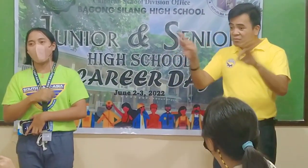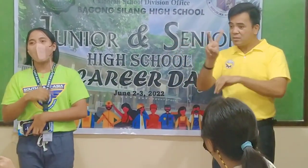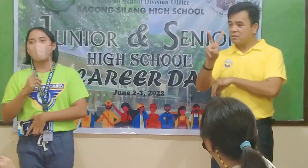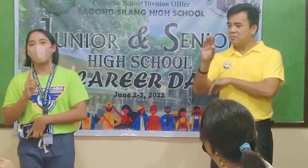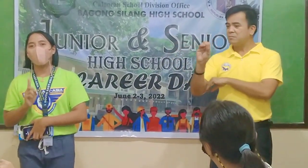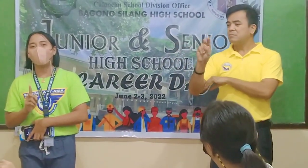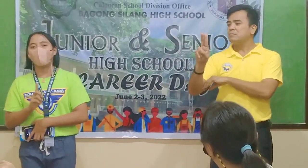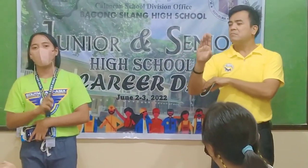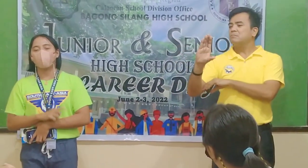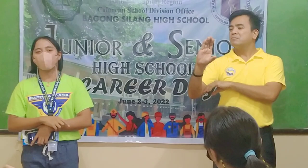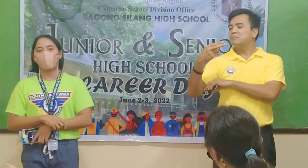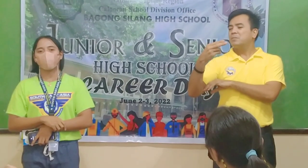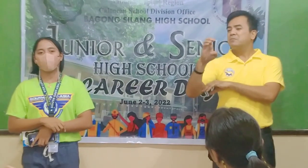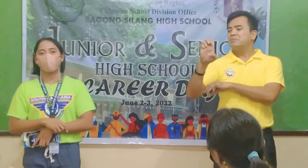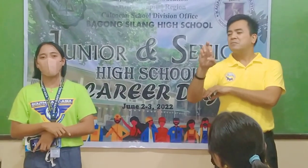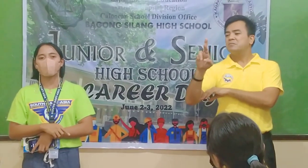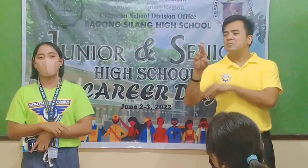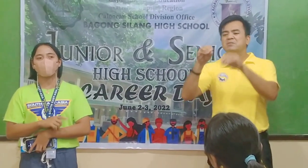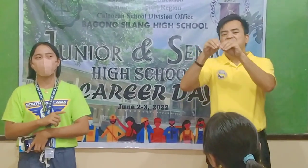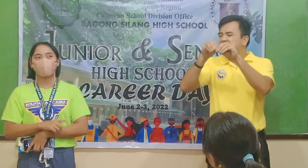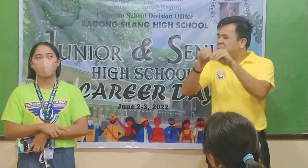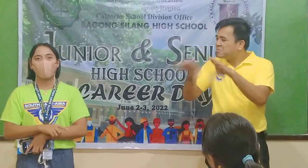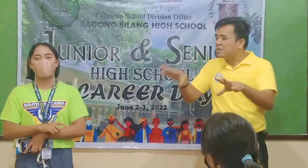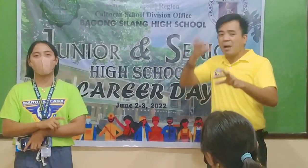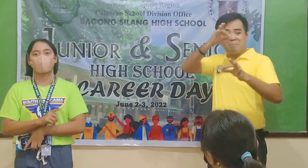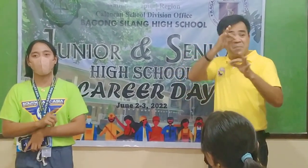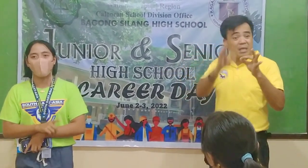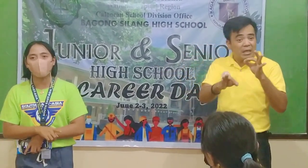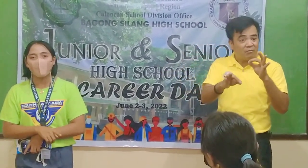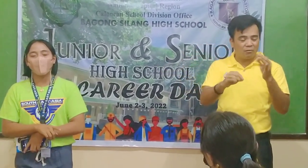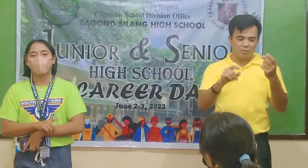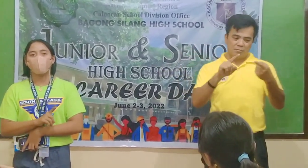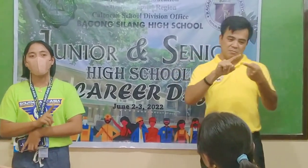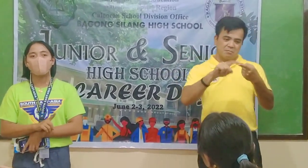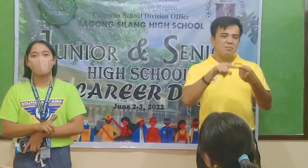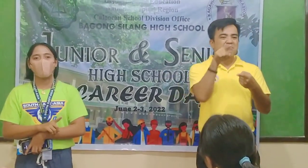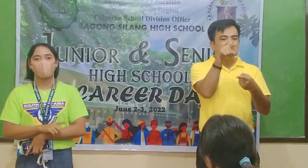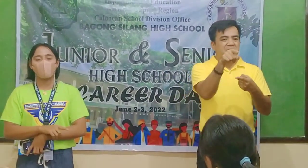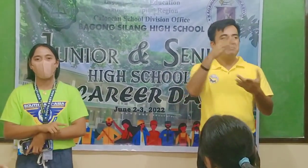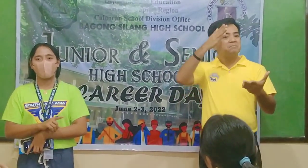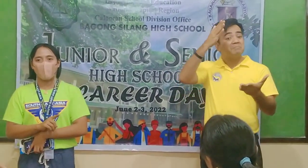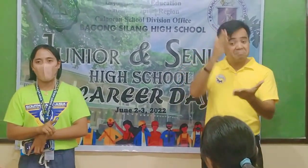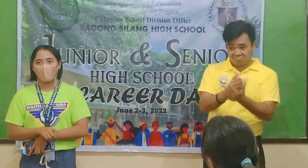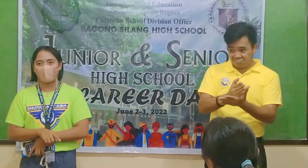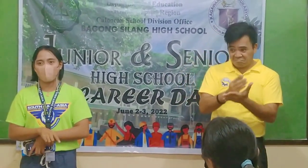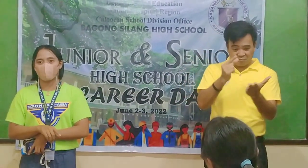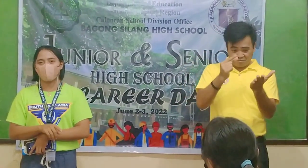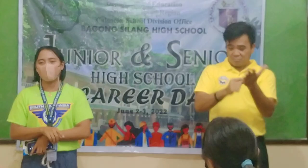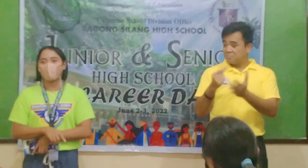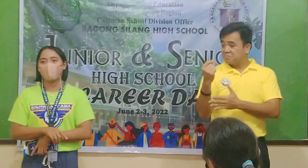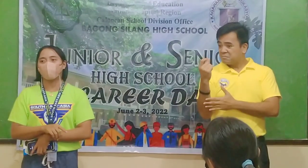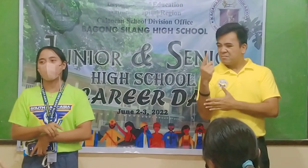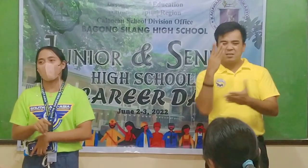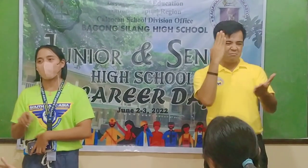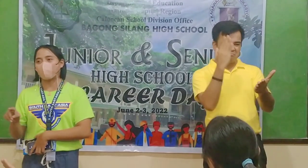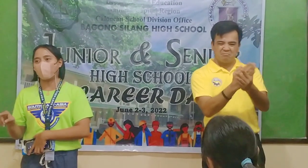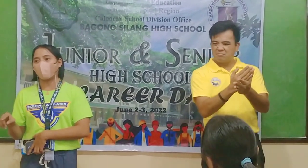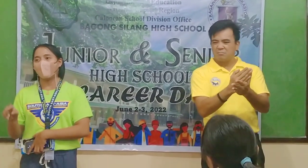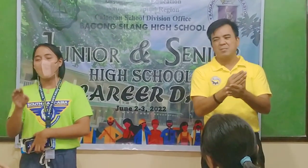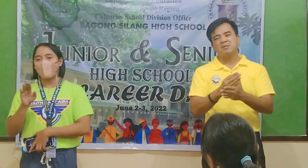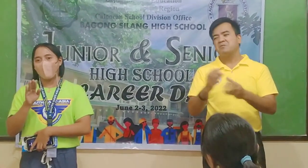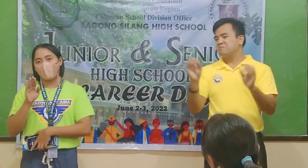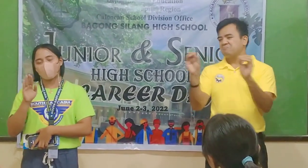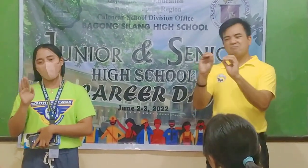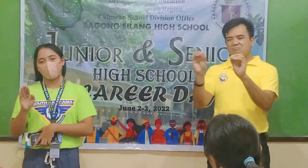voucher? Nawawala po si voucher once ang student po ay na-stop, tumigil na kanyang pag-aaral. Sabihin, hindi siya